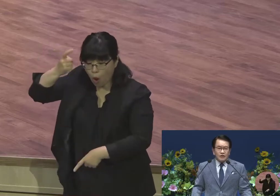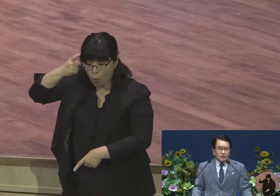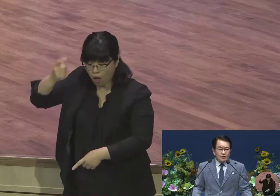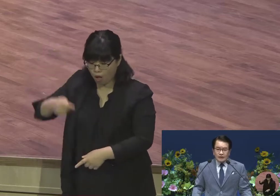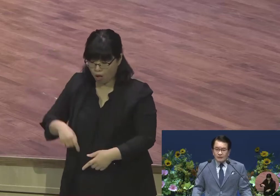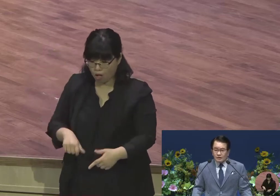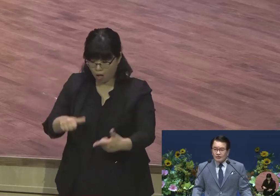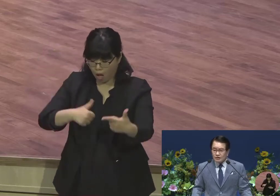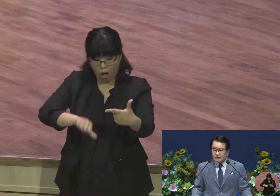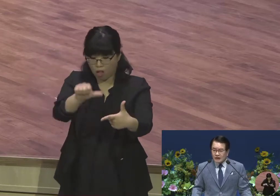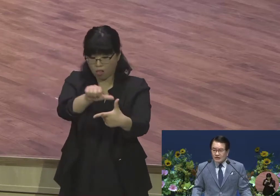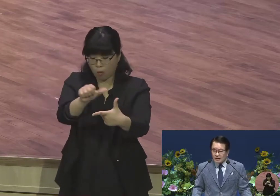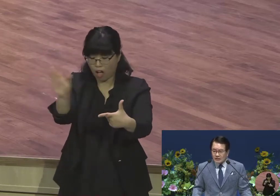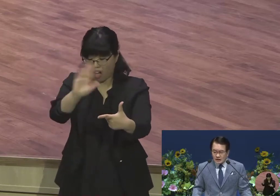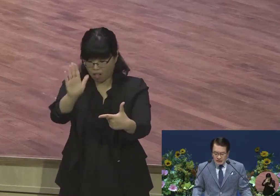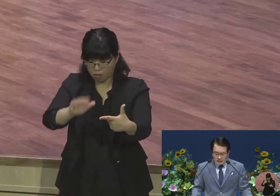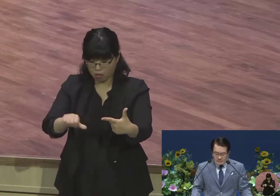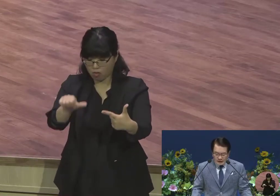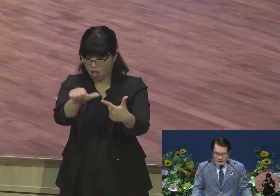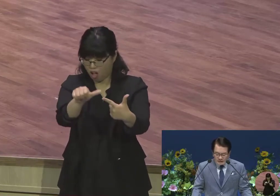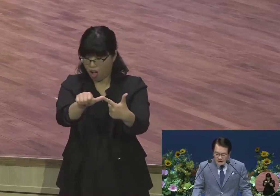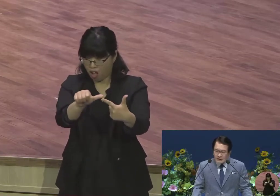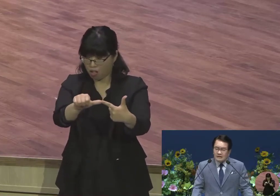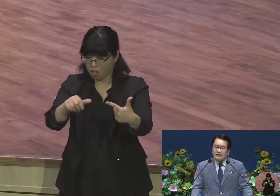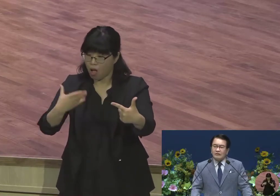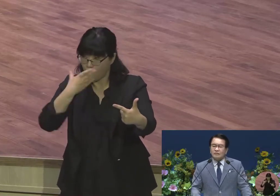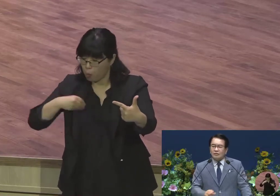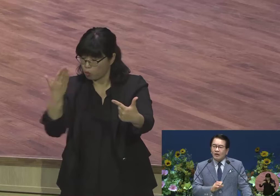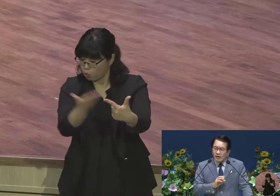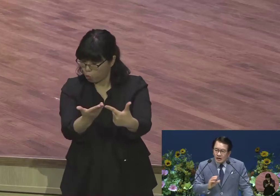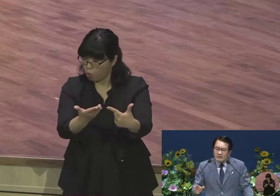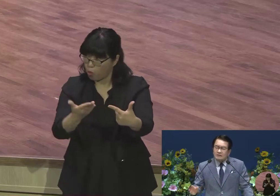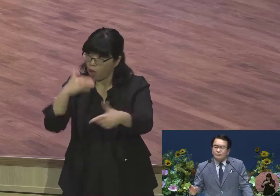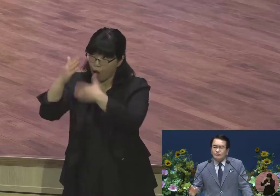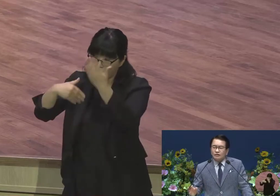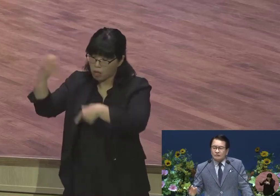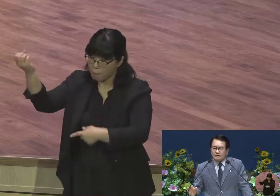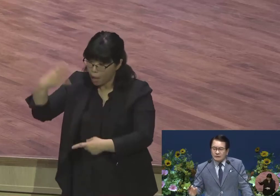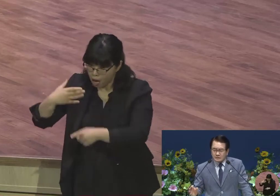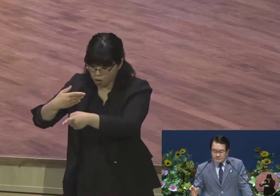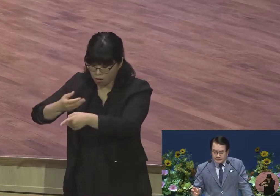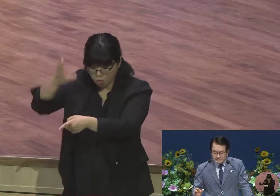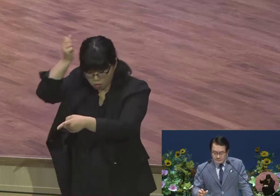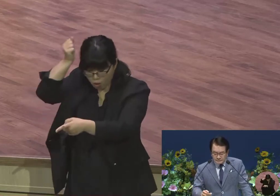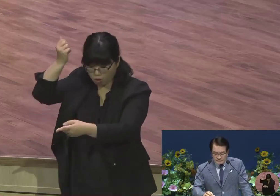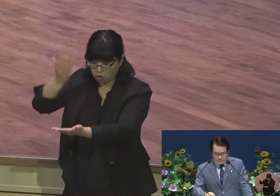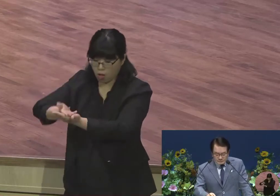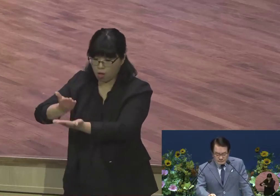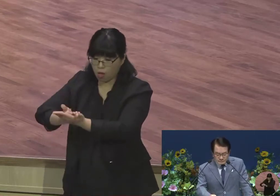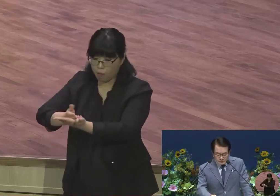그랬지 그렇게 해서 정의 차릴 텐데 그 말을 전혀 하자고 똑같은 인본주의를 씁니다